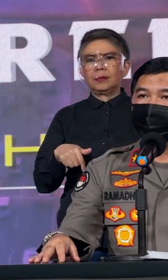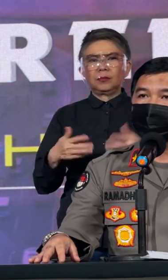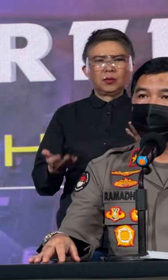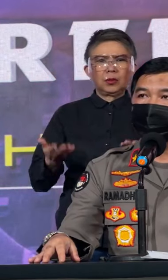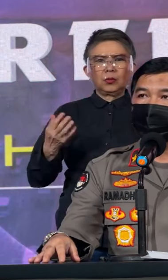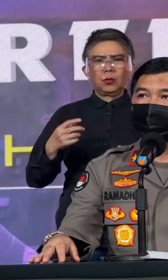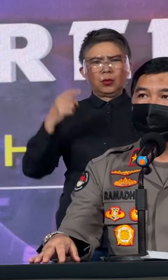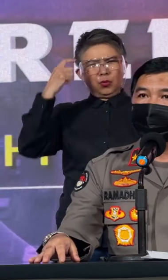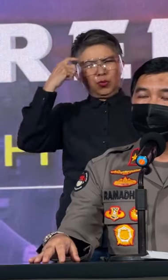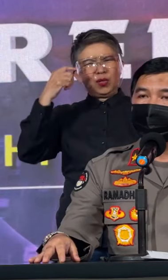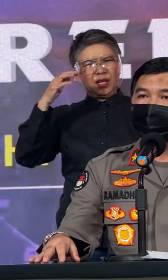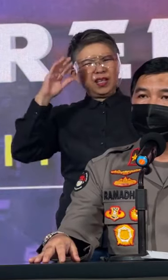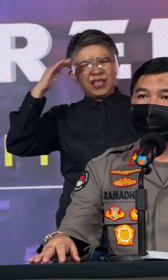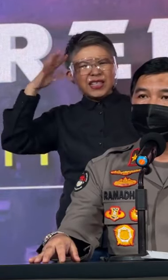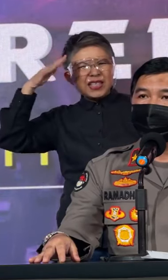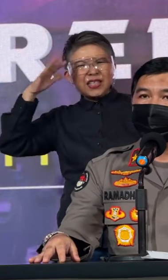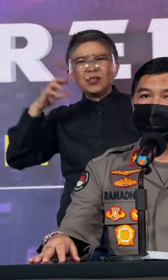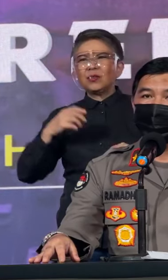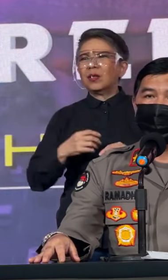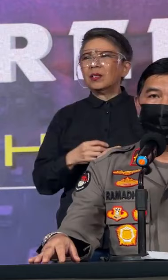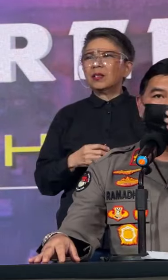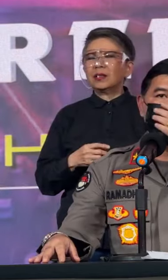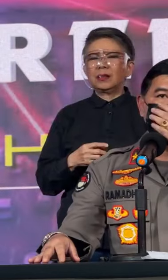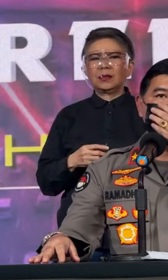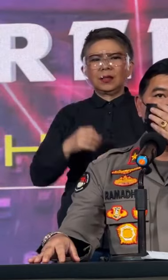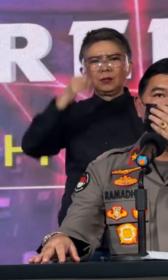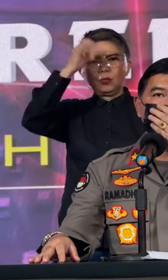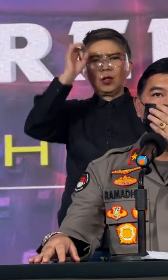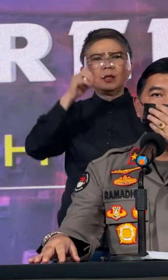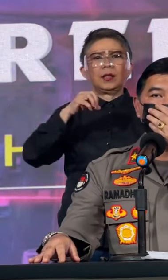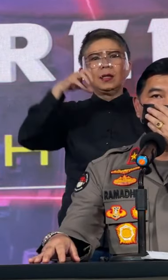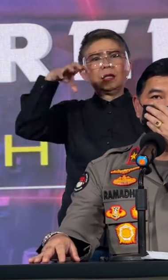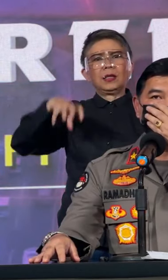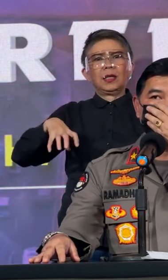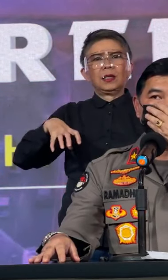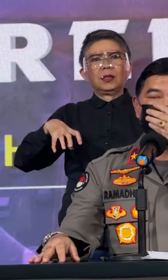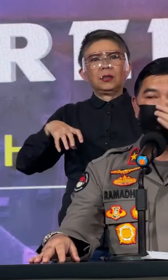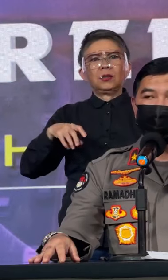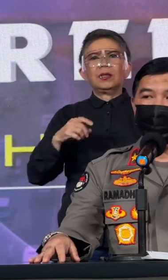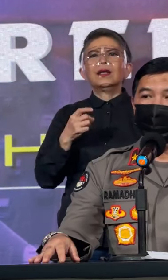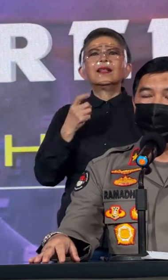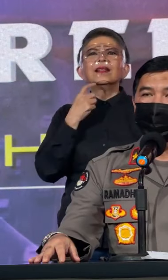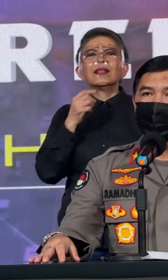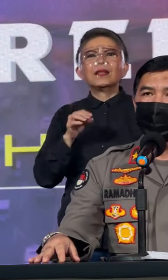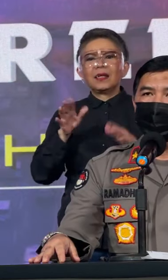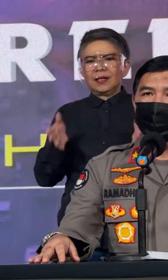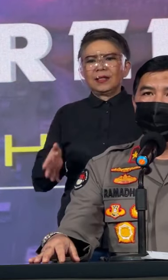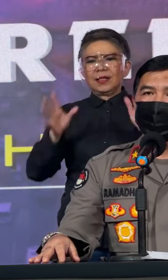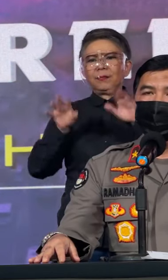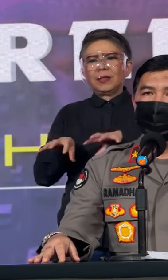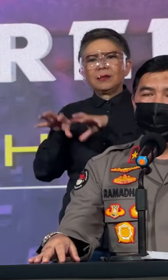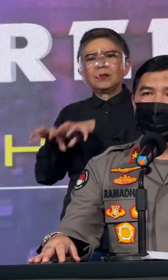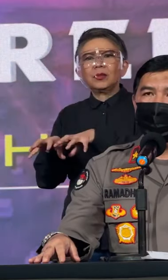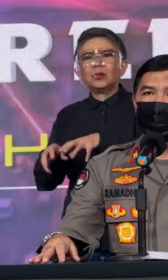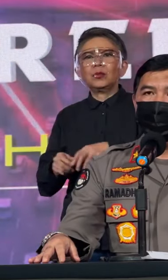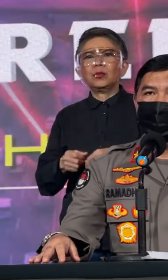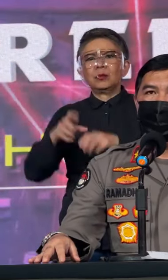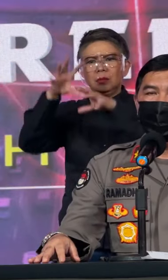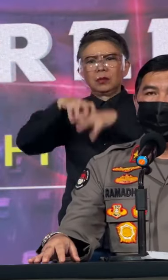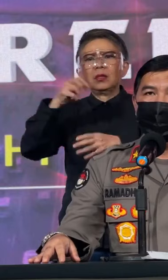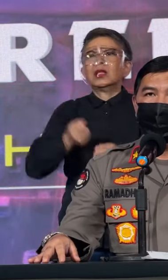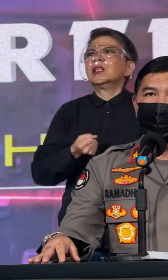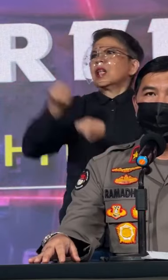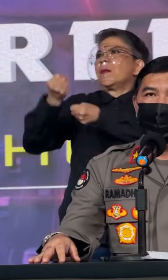ada nggak Pak dugaan itu Pak? Karena kan sudah dilakukan penyelidikan oleh Polda Sumut Pak. Soal dari pembinaan dia kerja di kelapa sawit itu tadi Pak? Iya betul Pak. Ya.